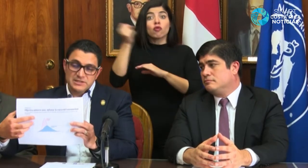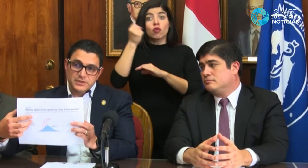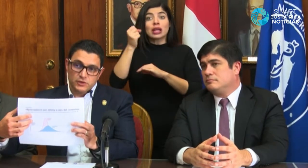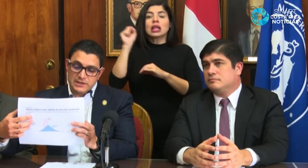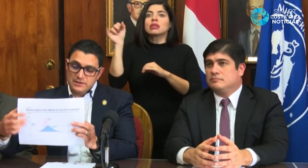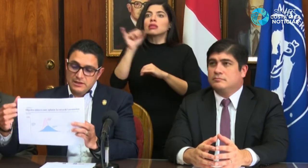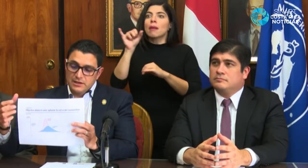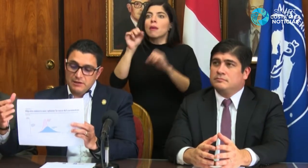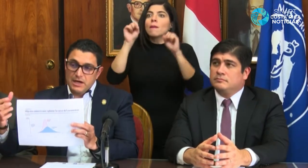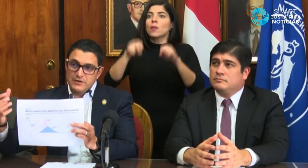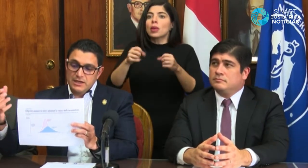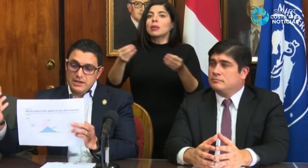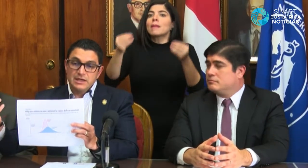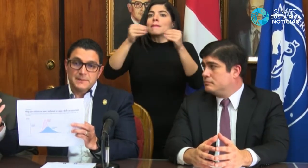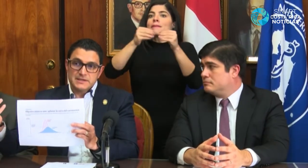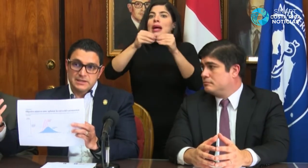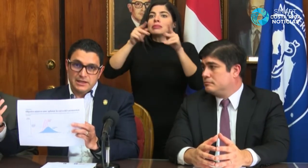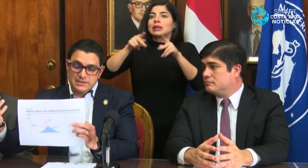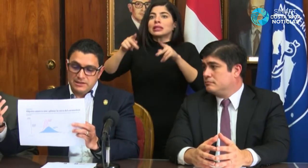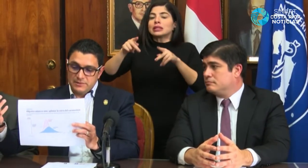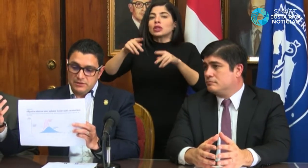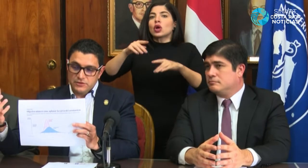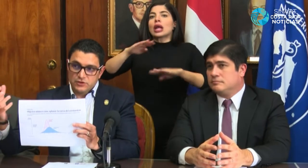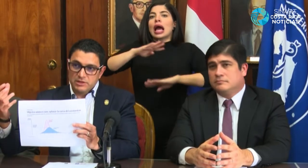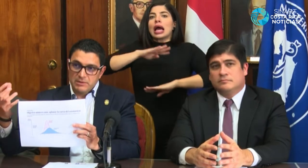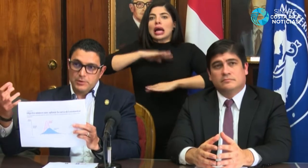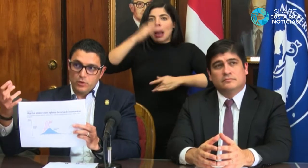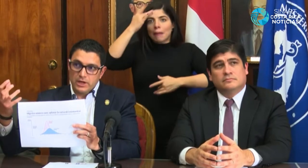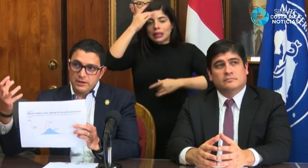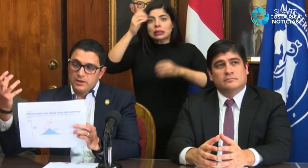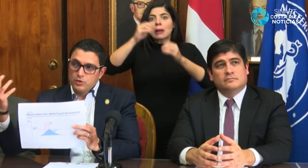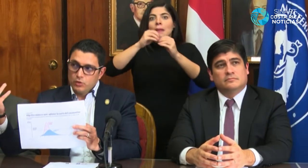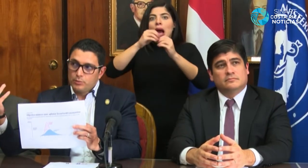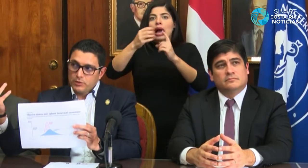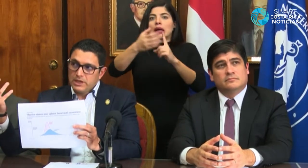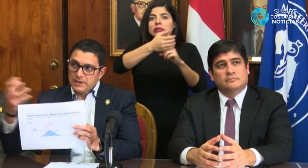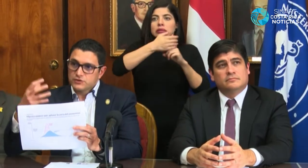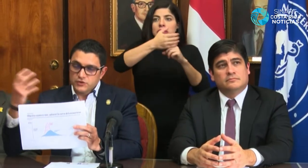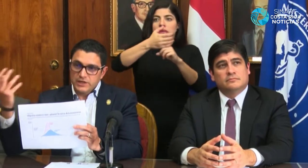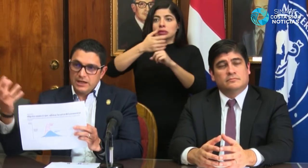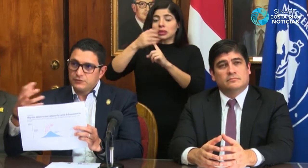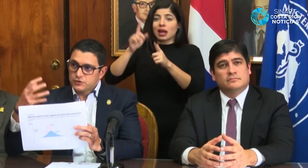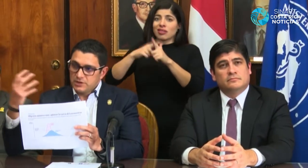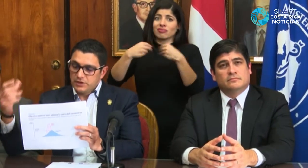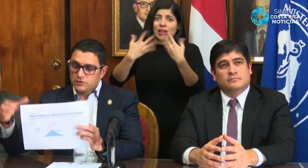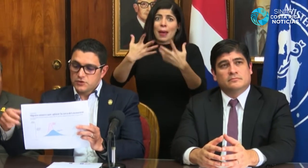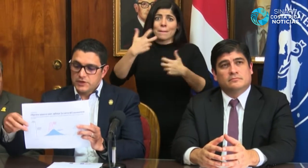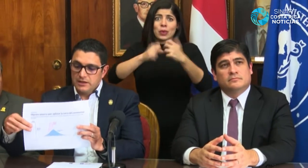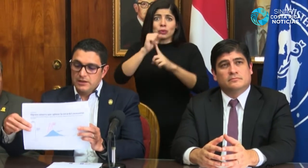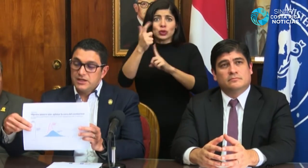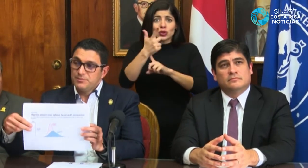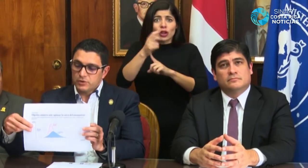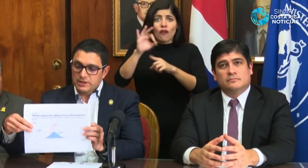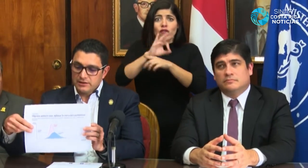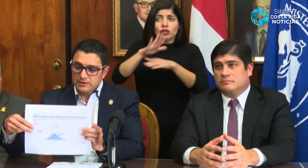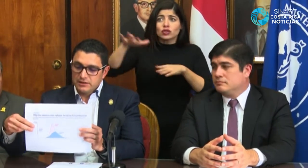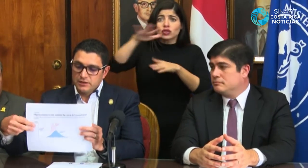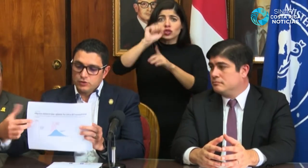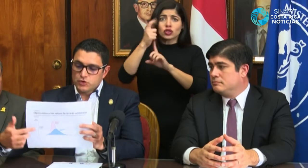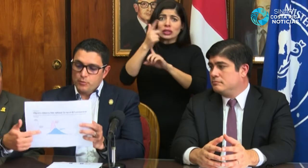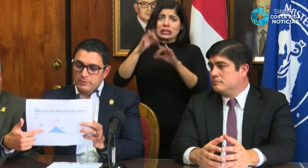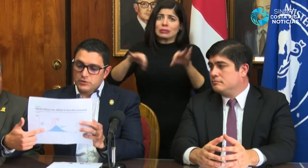también más personas que van a requerir incapacidades y aislamientos, y eso también va a provocar un problema social, de funcionamiento social